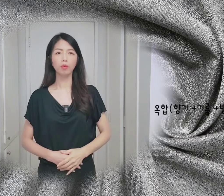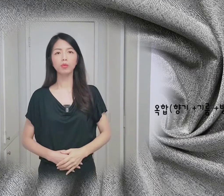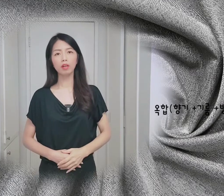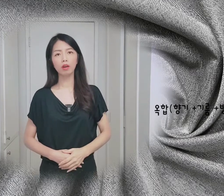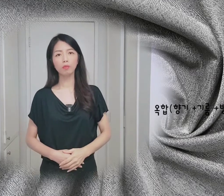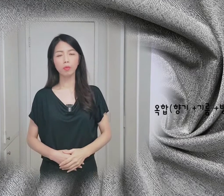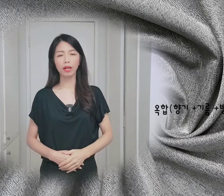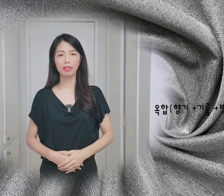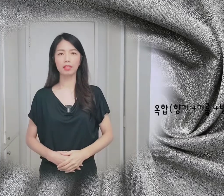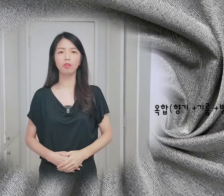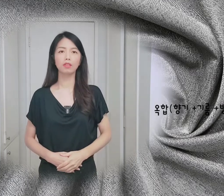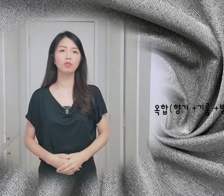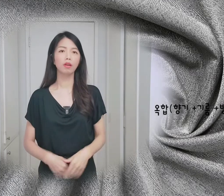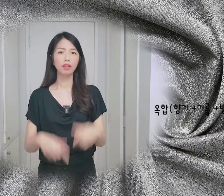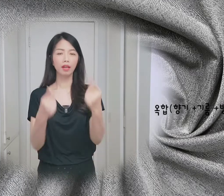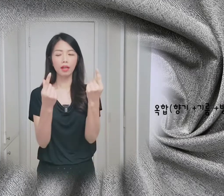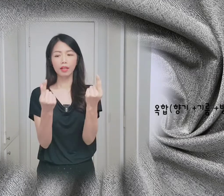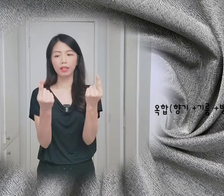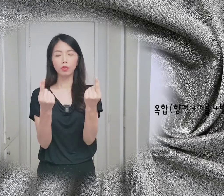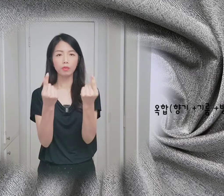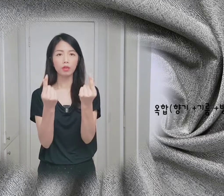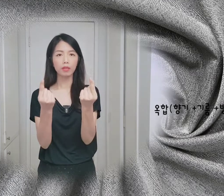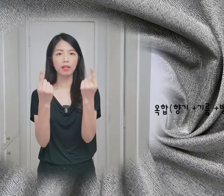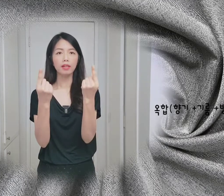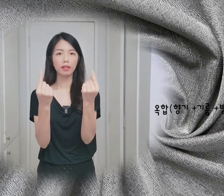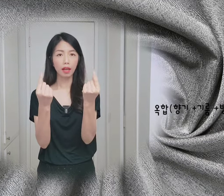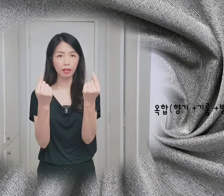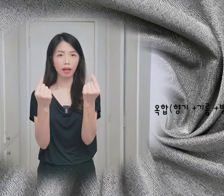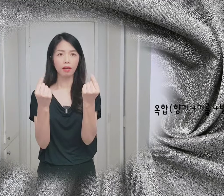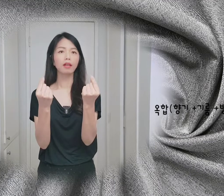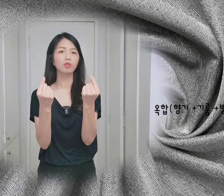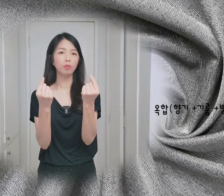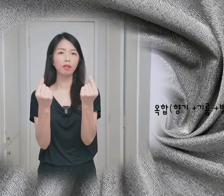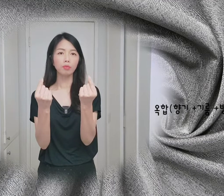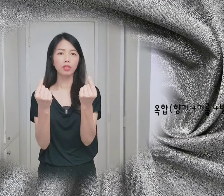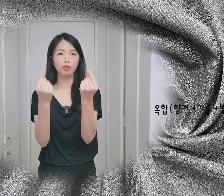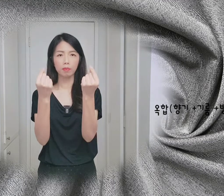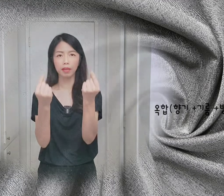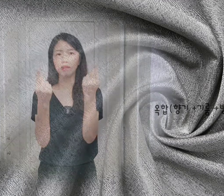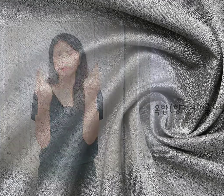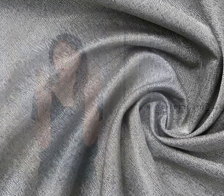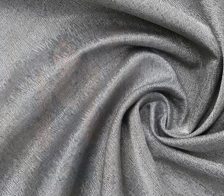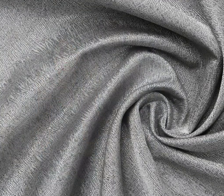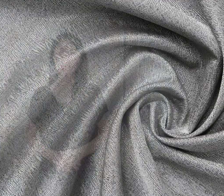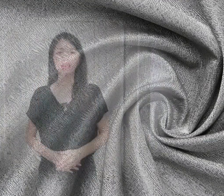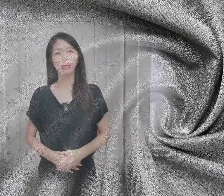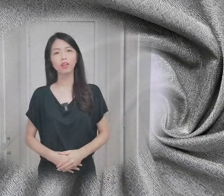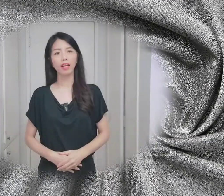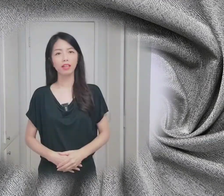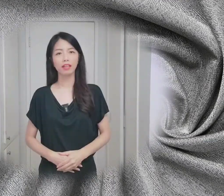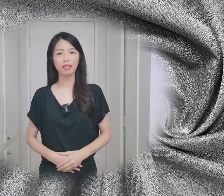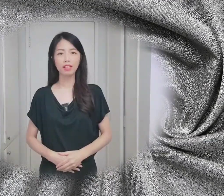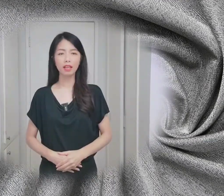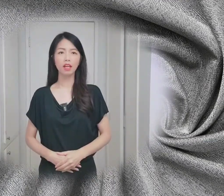마리아처럼, 뭐뭐같이 이런 뜻의 수어는 양손 엄지검지를 탁탁 2번 부딪혀 주시면 돼요. 칭찬은 나의